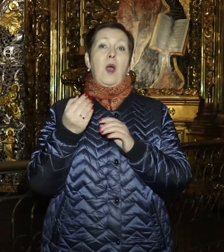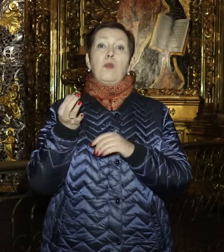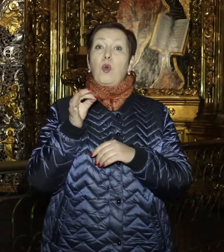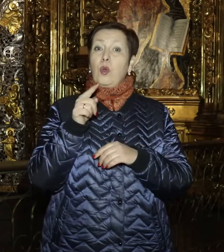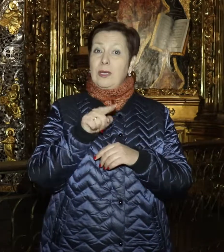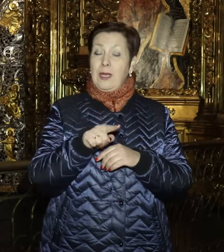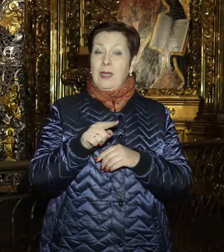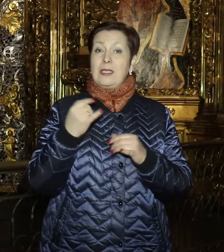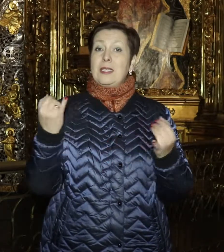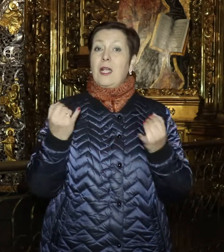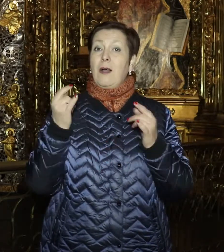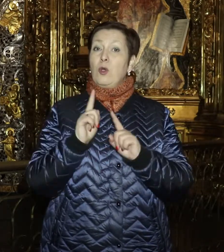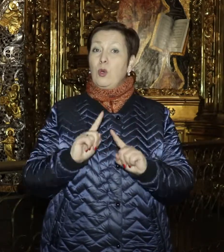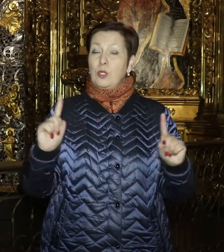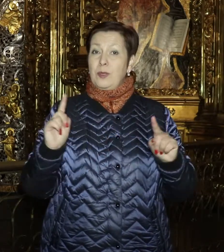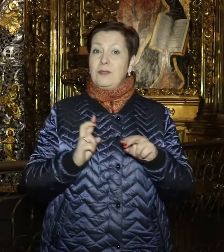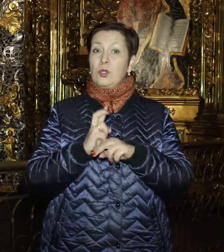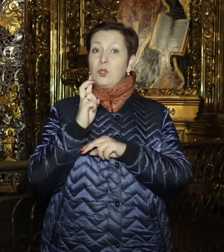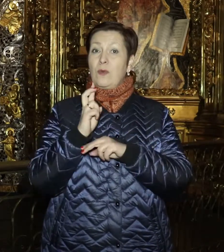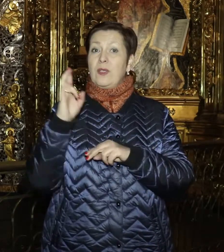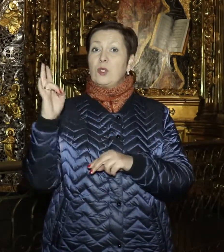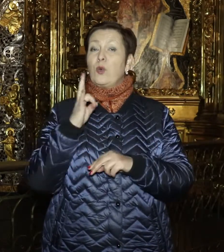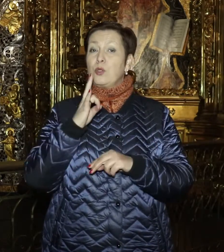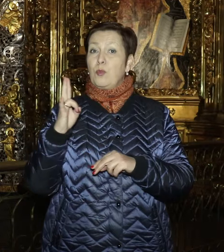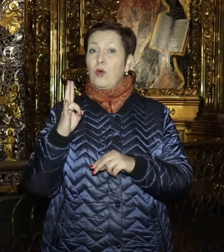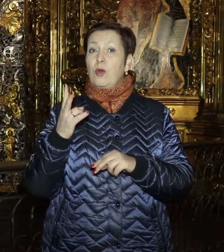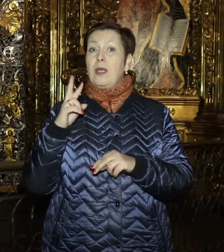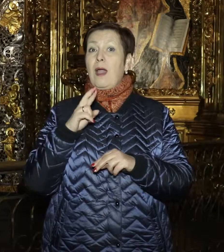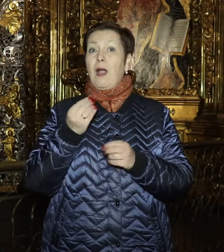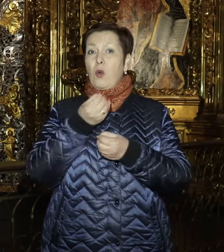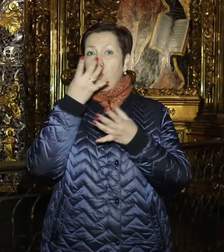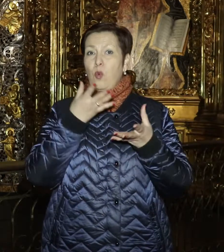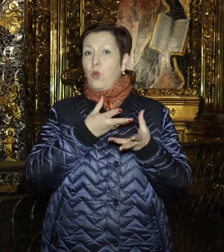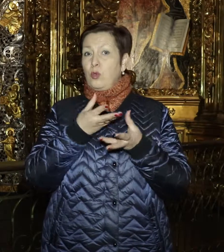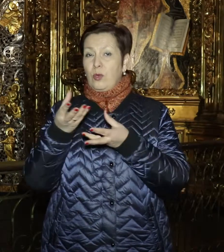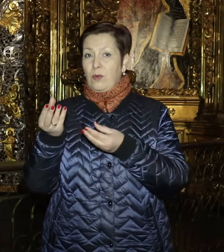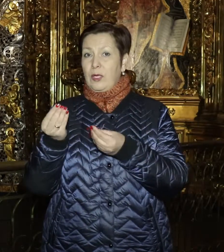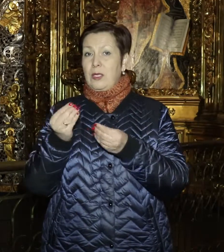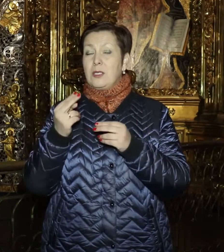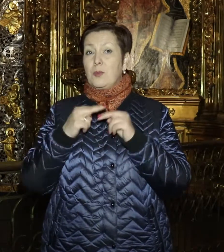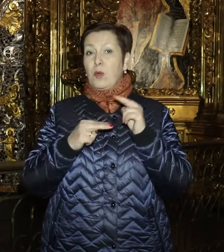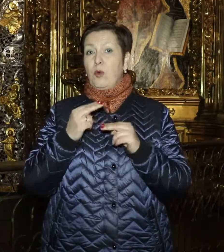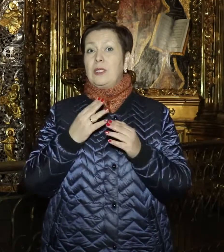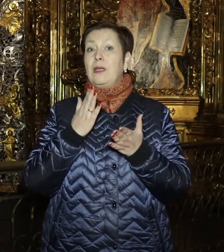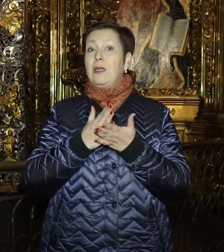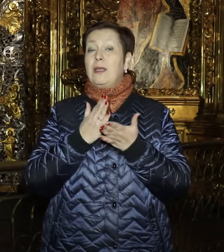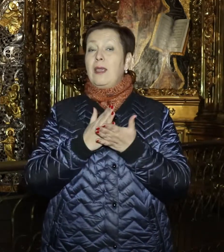особливістю Софійського собору як культової споруди є наявність світської тематики у живописі.